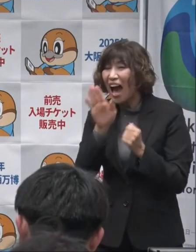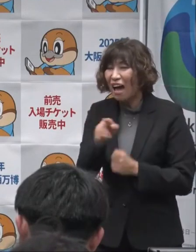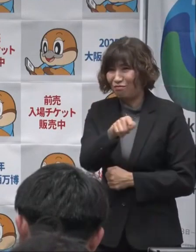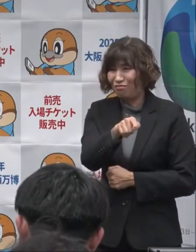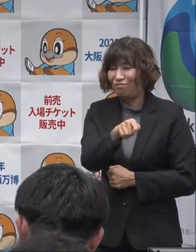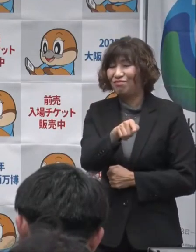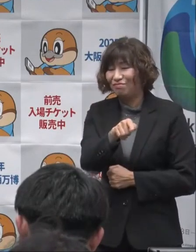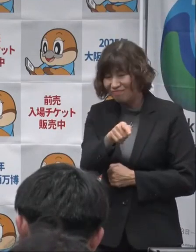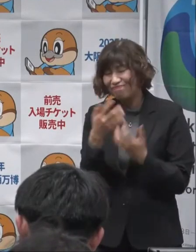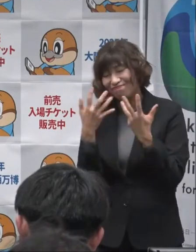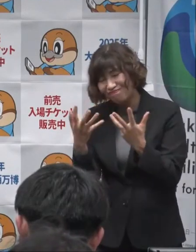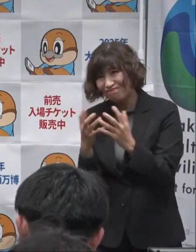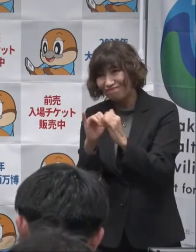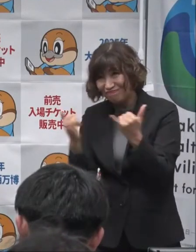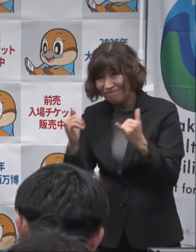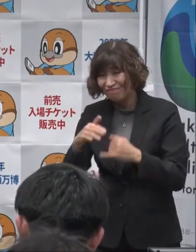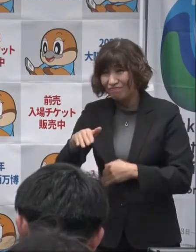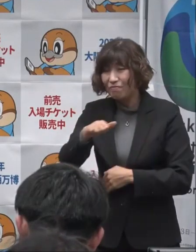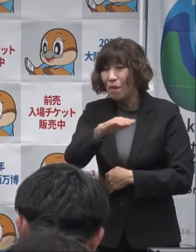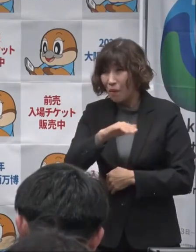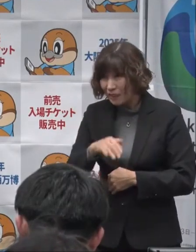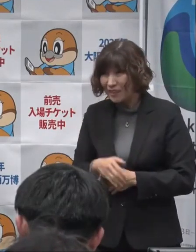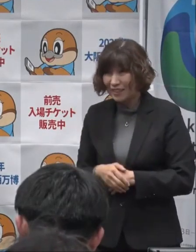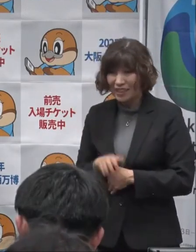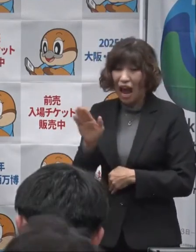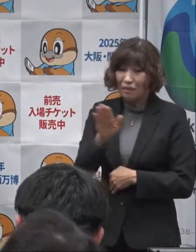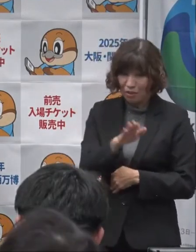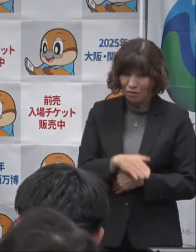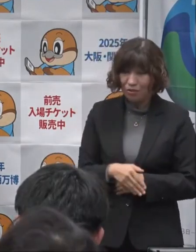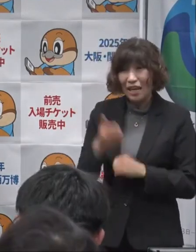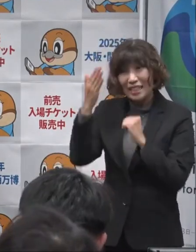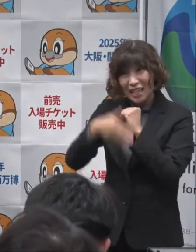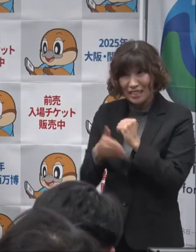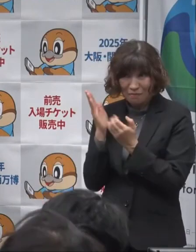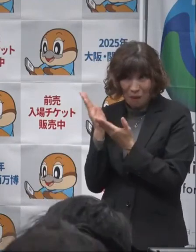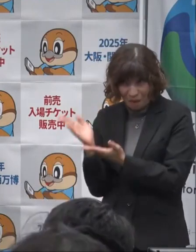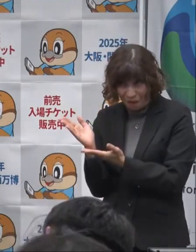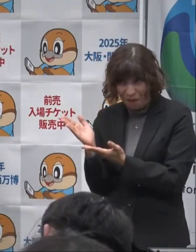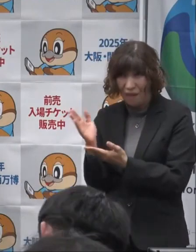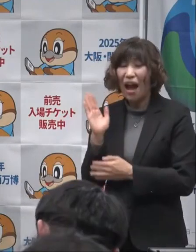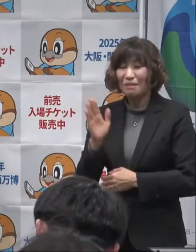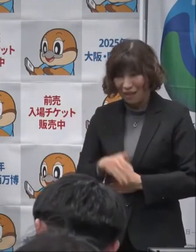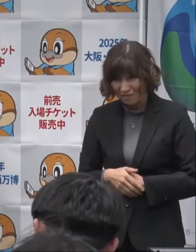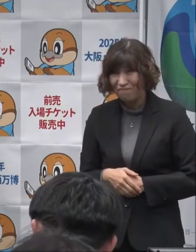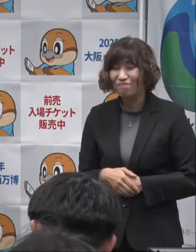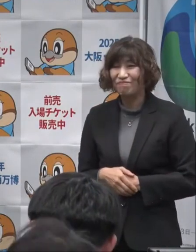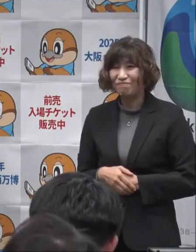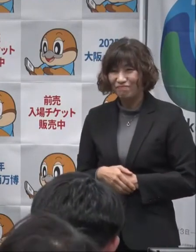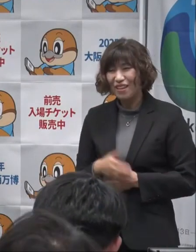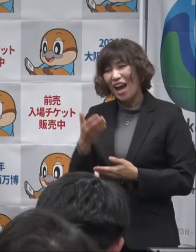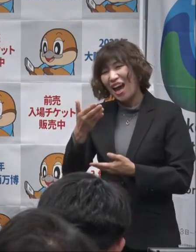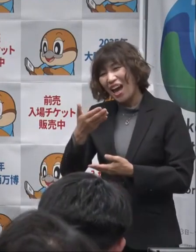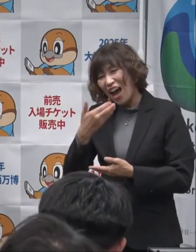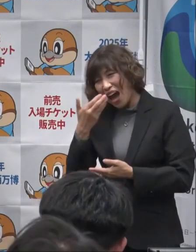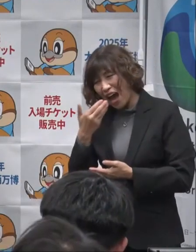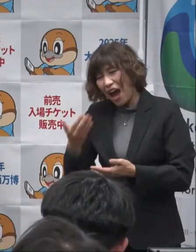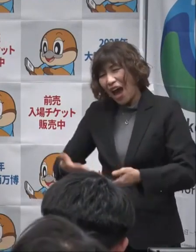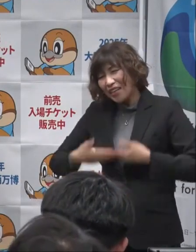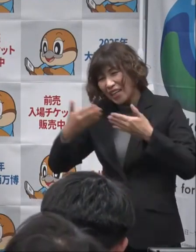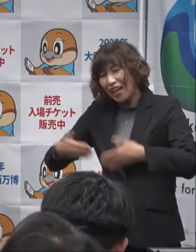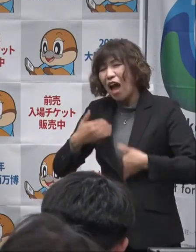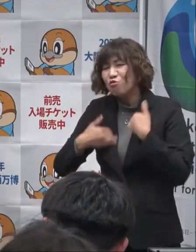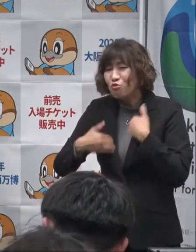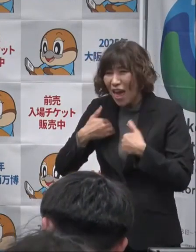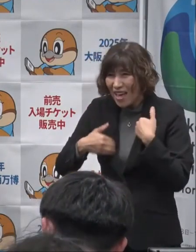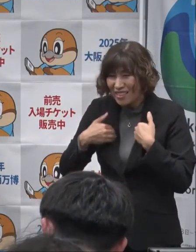多くの皆さんに、こういうちょっと写真が残ってありますけども、この温かい食事が食べれて嬉しいというお